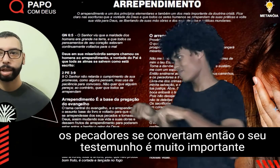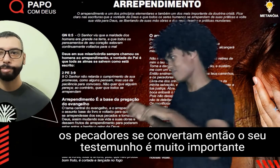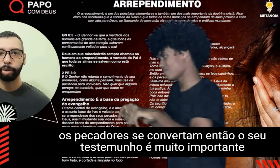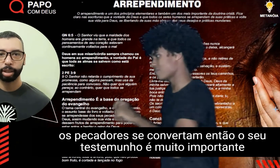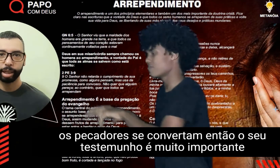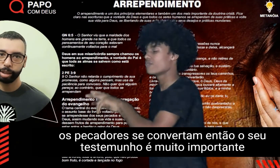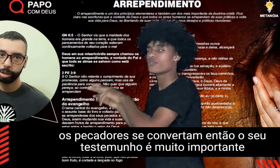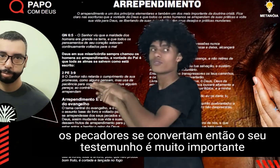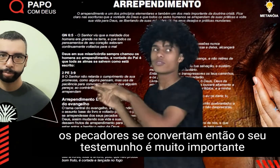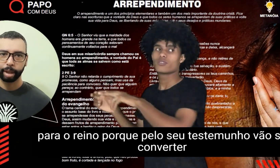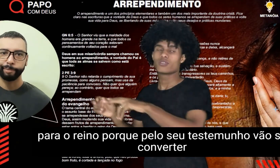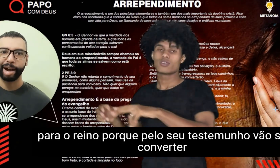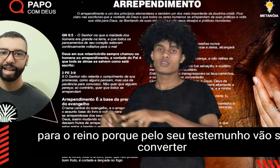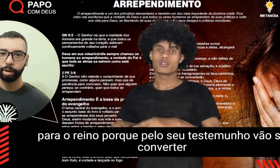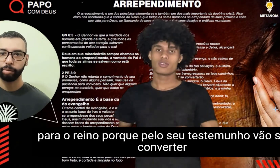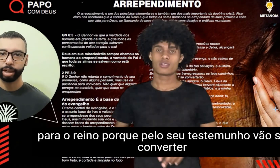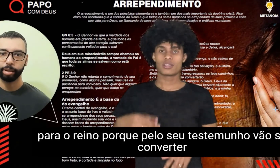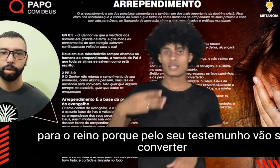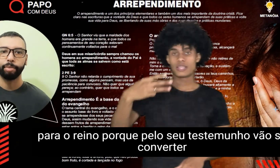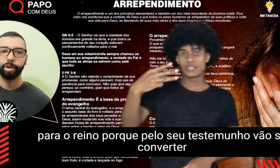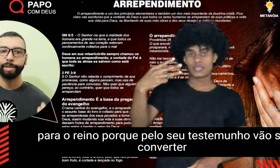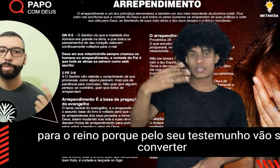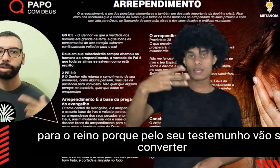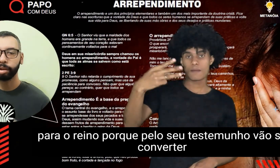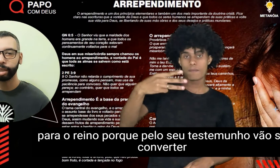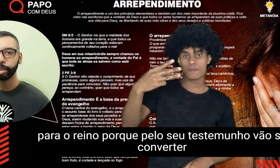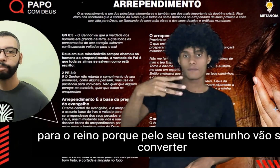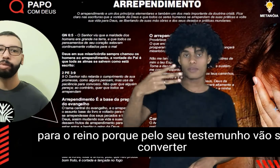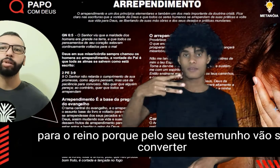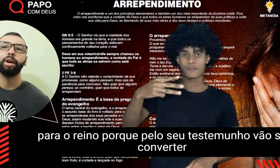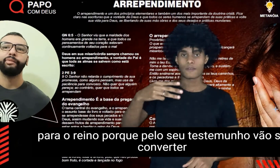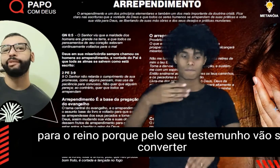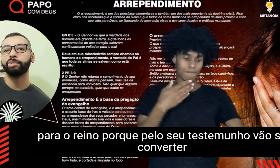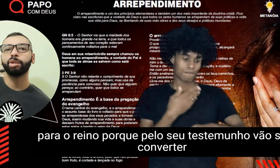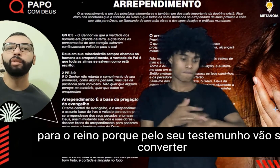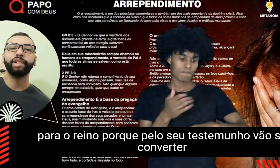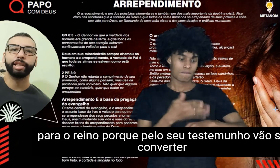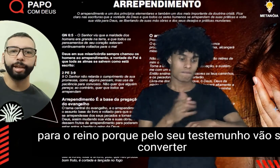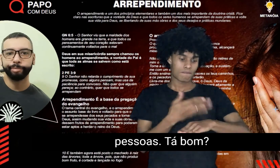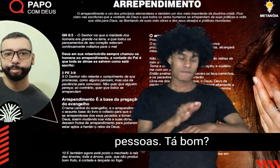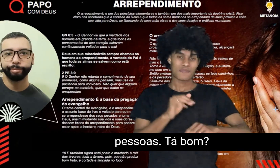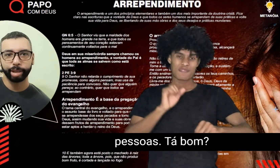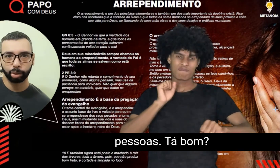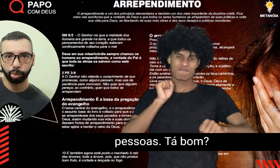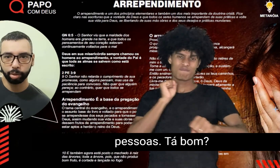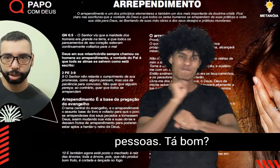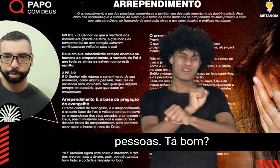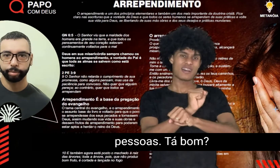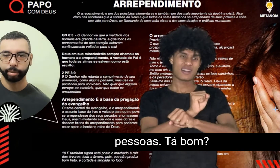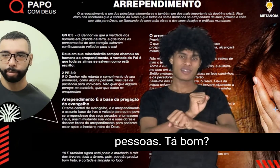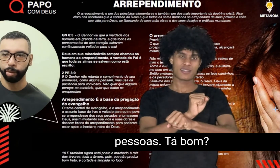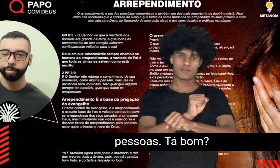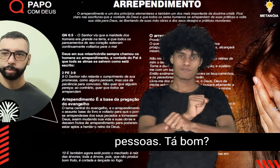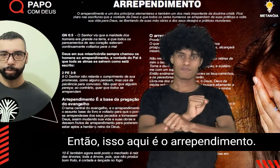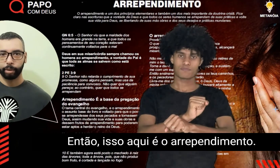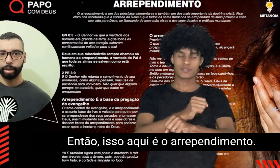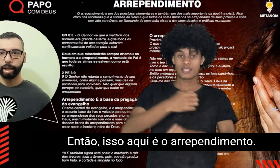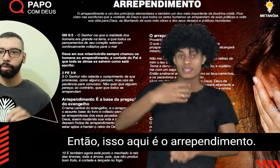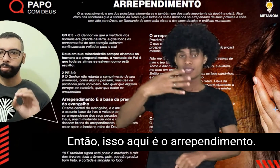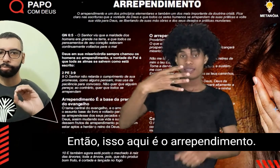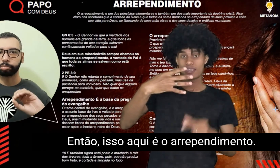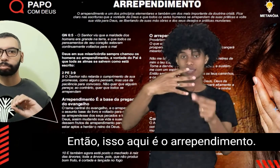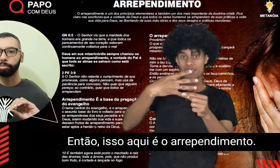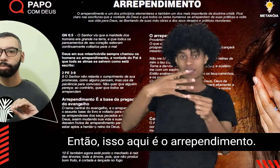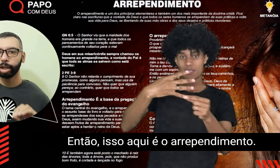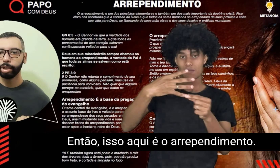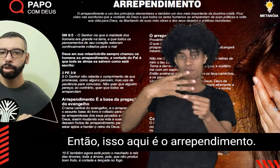muito importante para o reino, porque pelo seu testemunho vão se converter pessoas, tá bom?